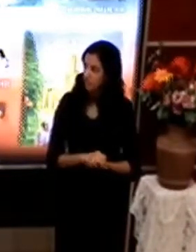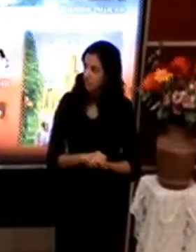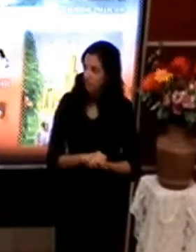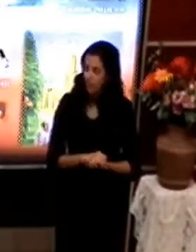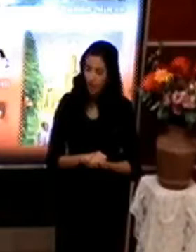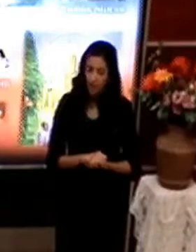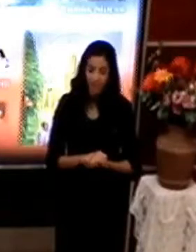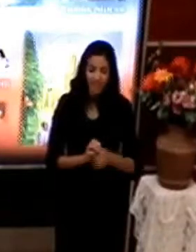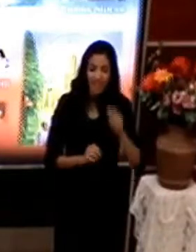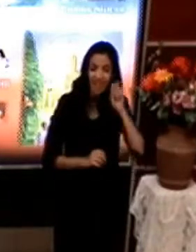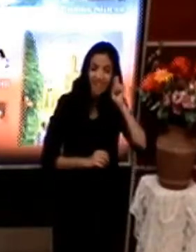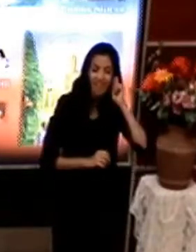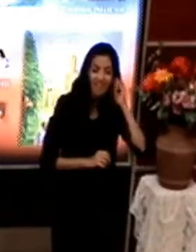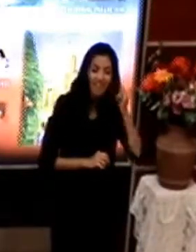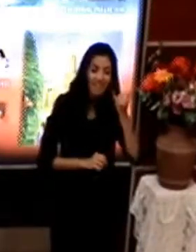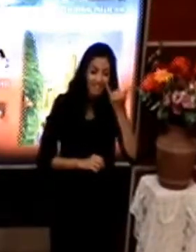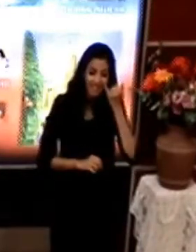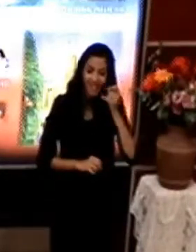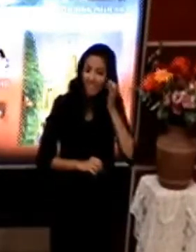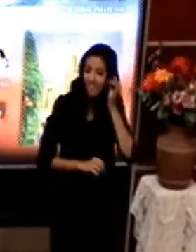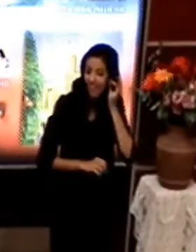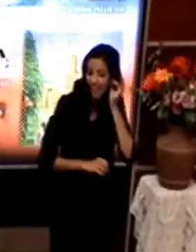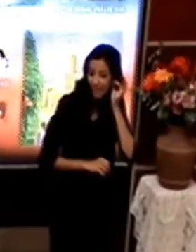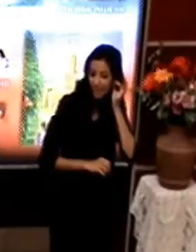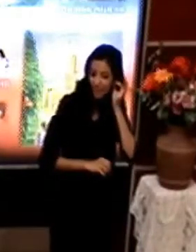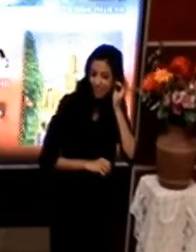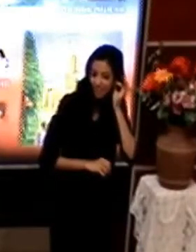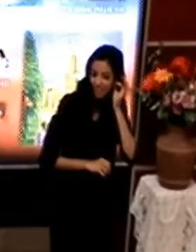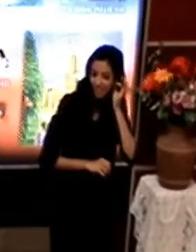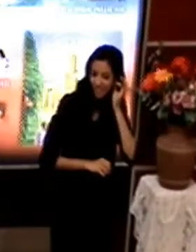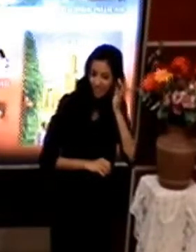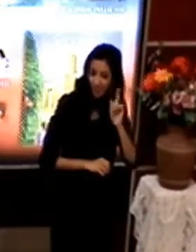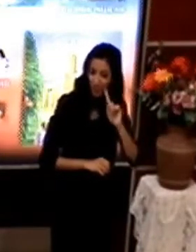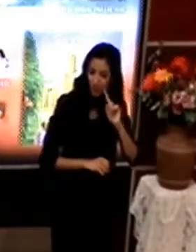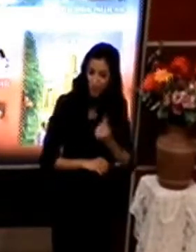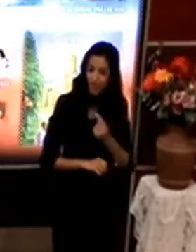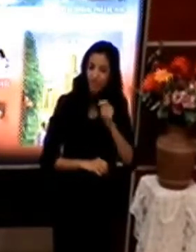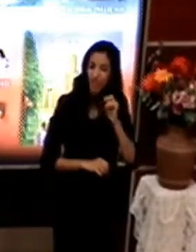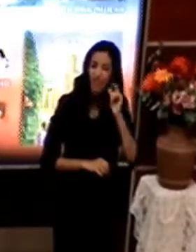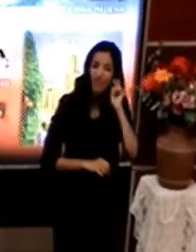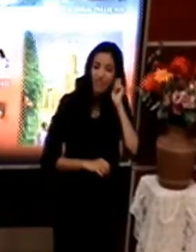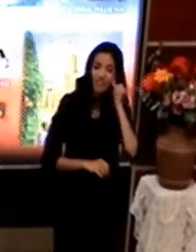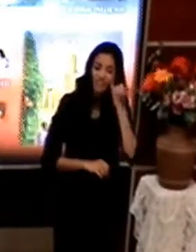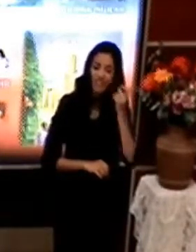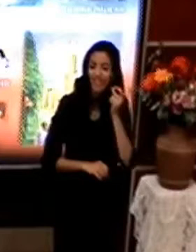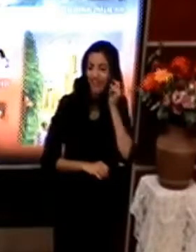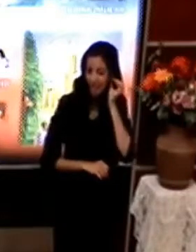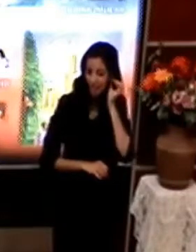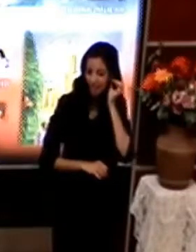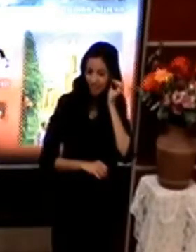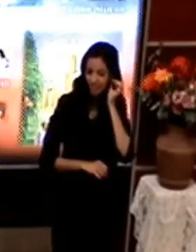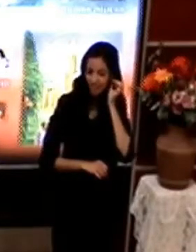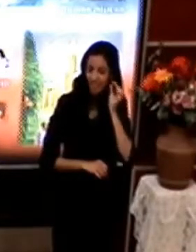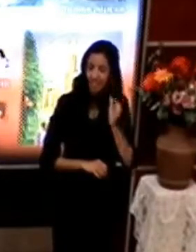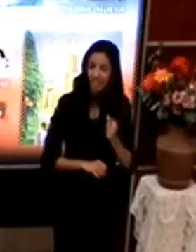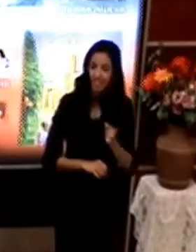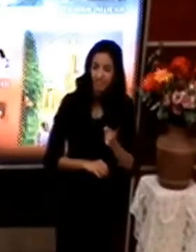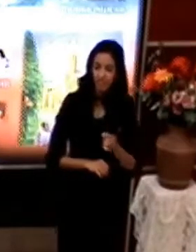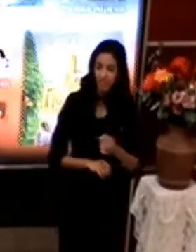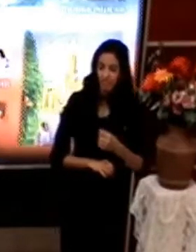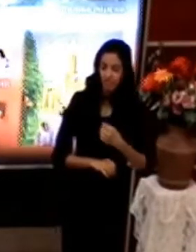dijo. Y fue un choque terrible para mí y dije, no, directamente no vengo más.